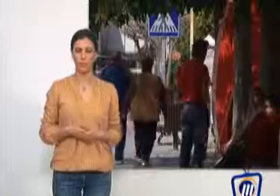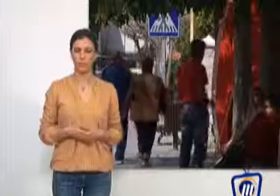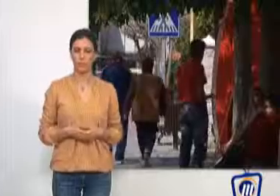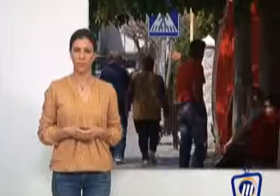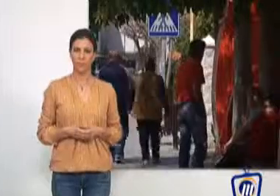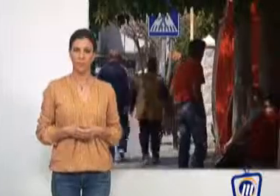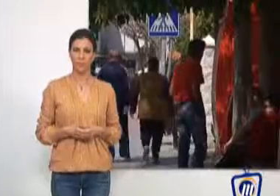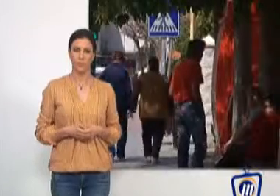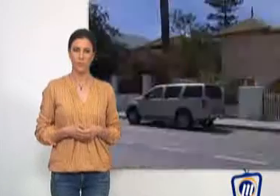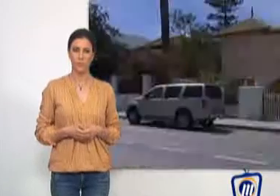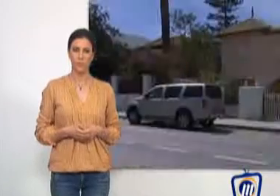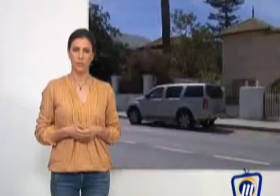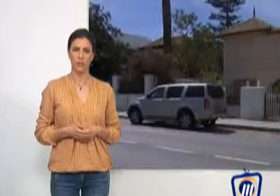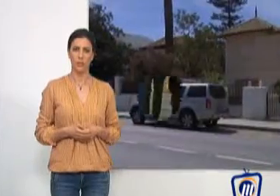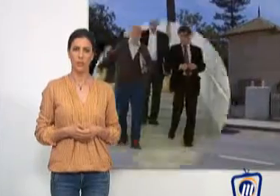parámetros